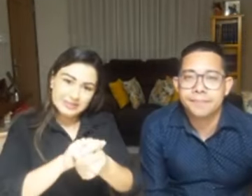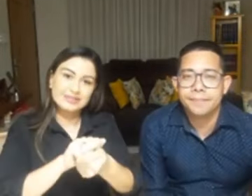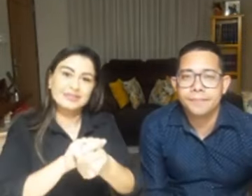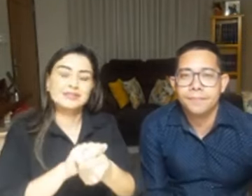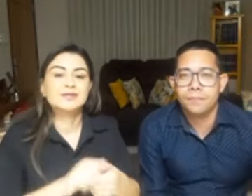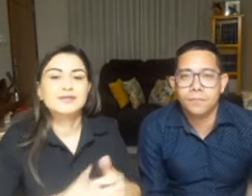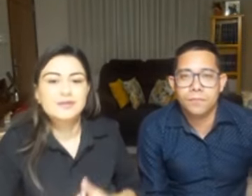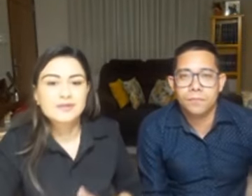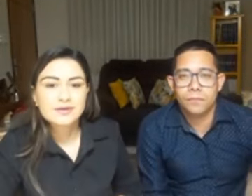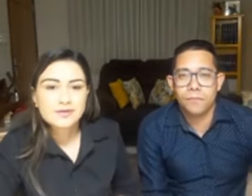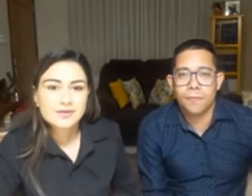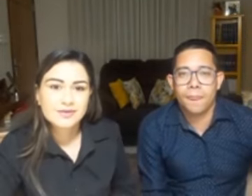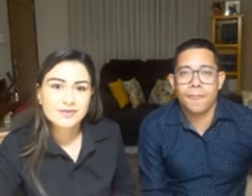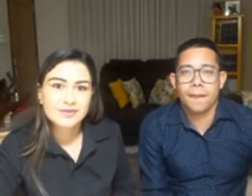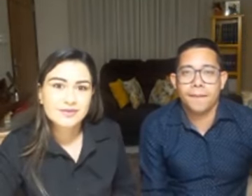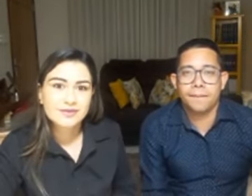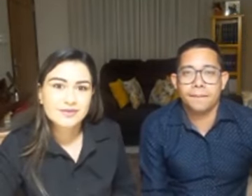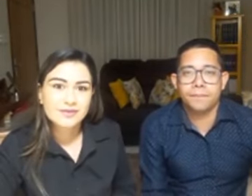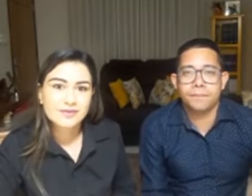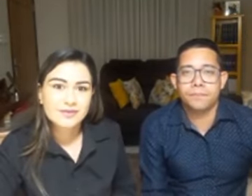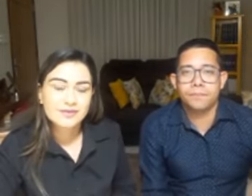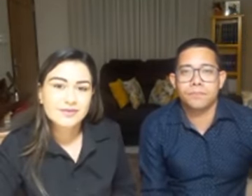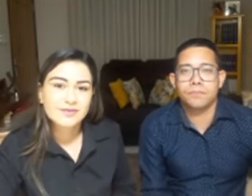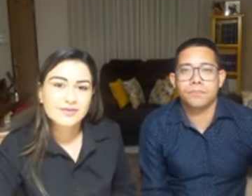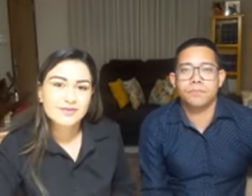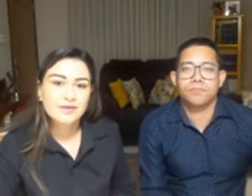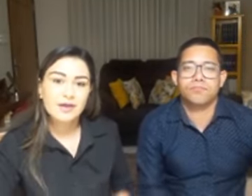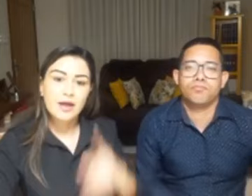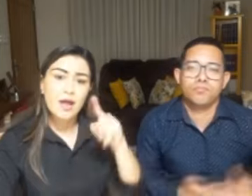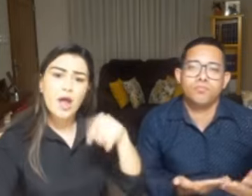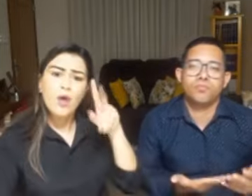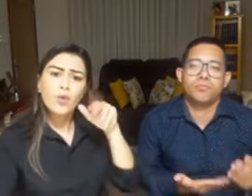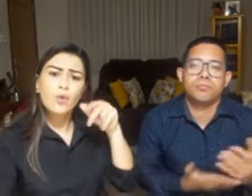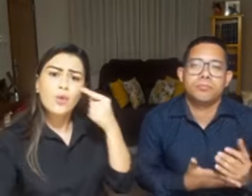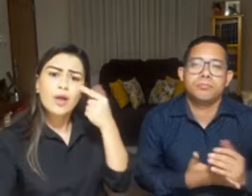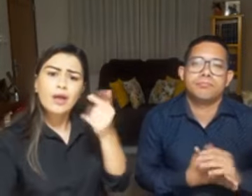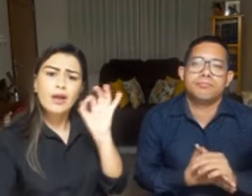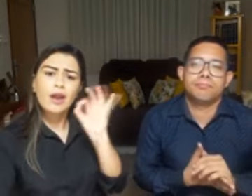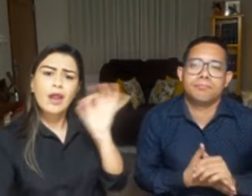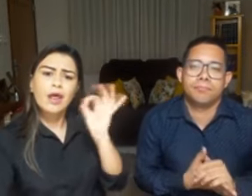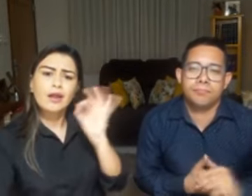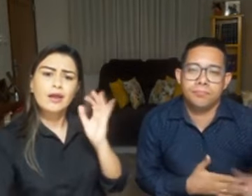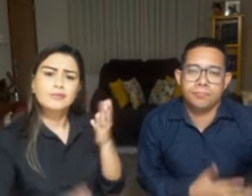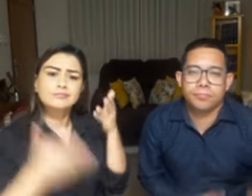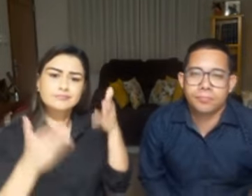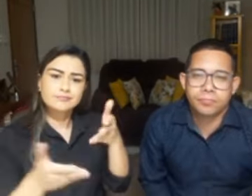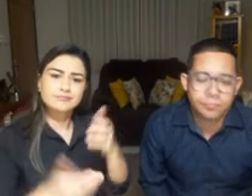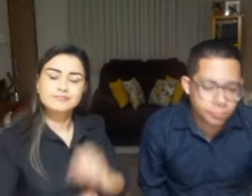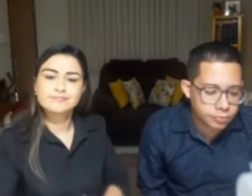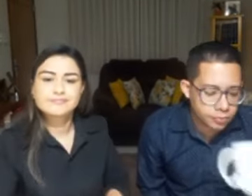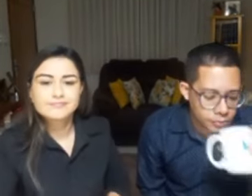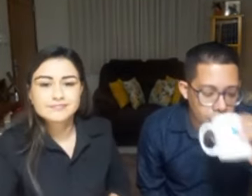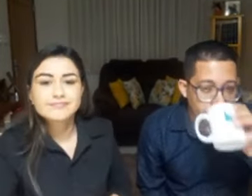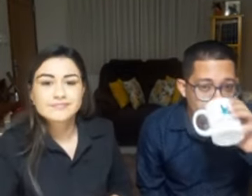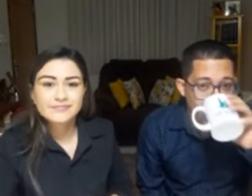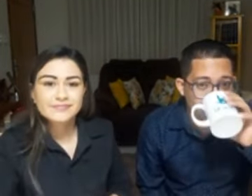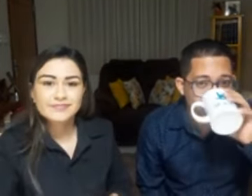É verdade, não tem nada, eu nunca vi nada nesse sentido. Nada, né? Nem